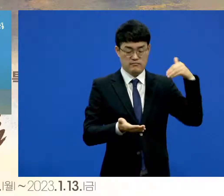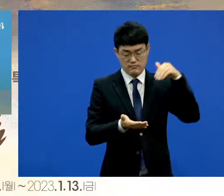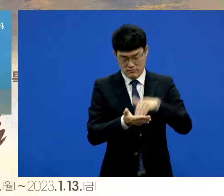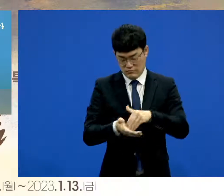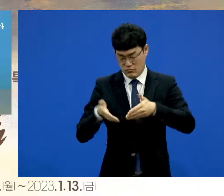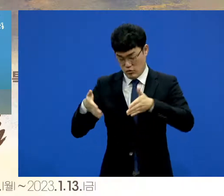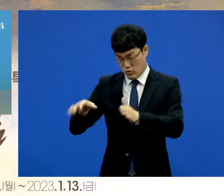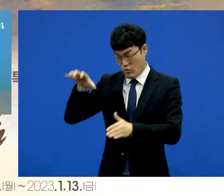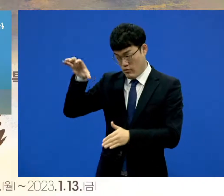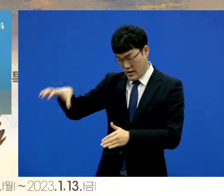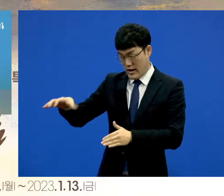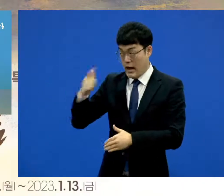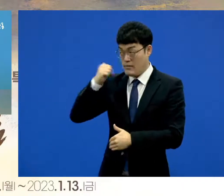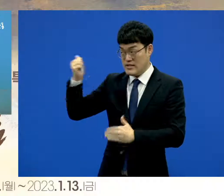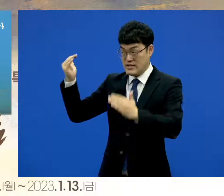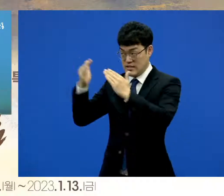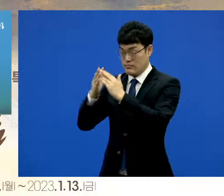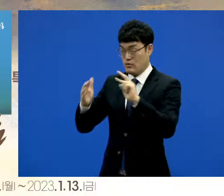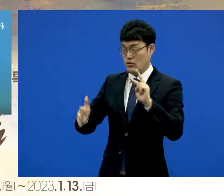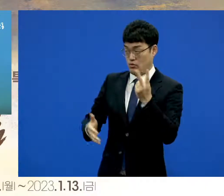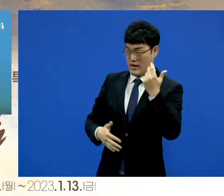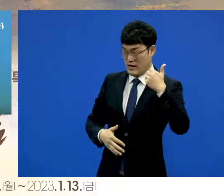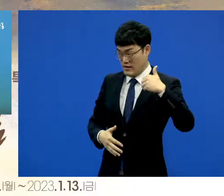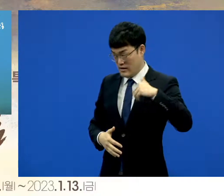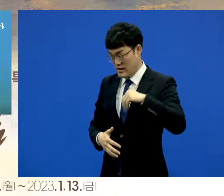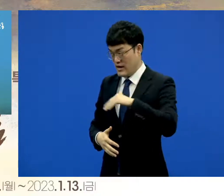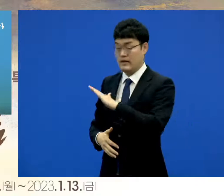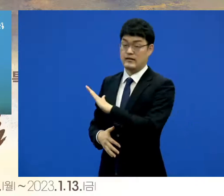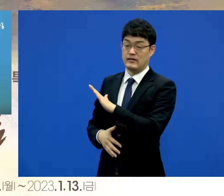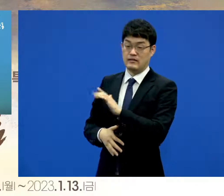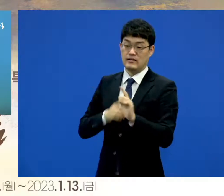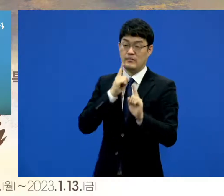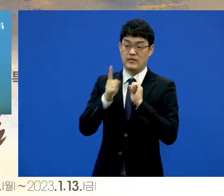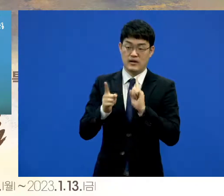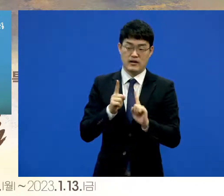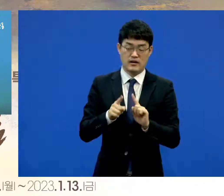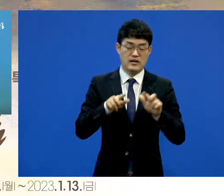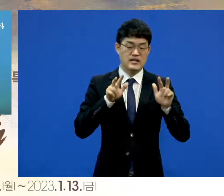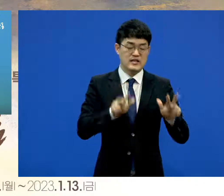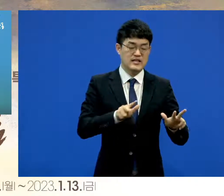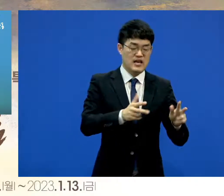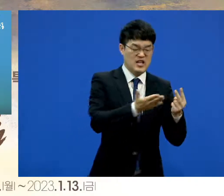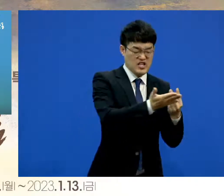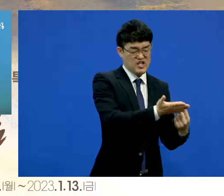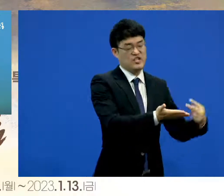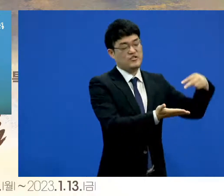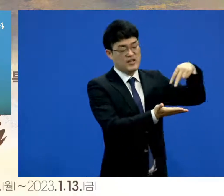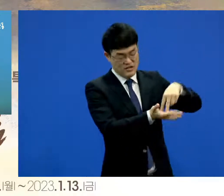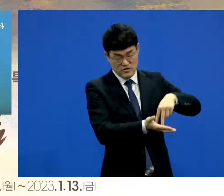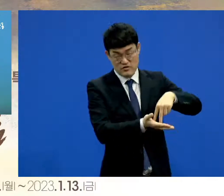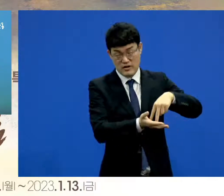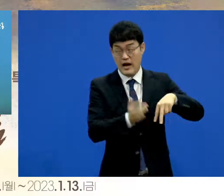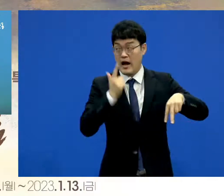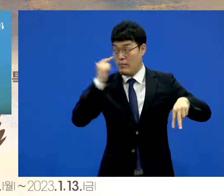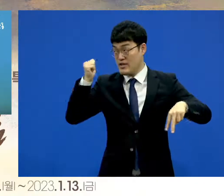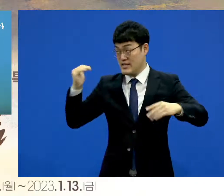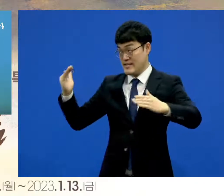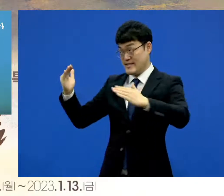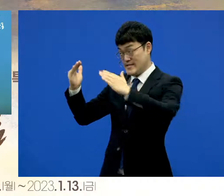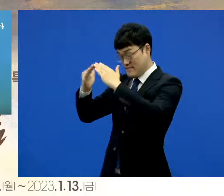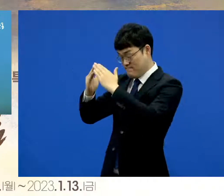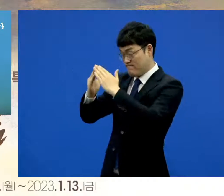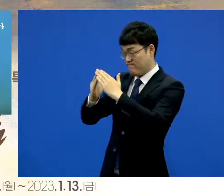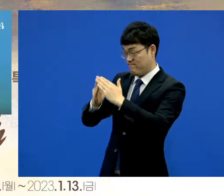이에 일어나서 아버지께로 돌아가니라. 이게 굉장한 장면입니다. 그동안 이제 쭉 왔는데 이